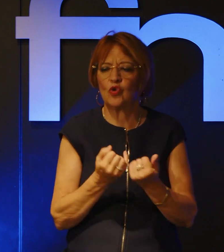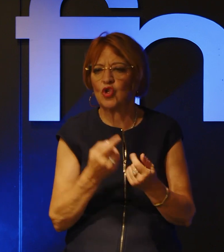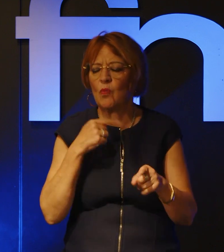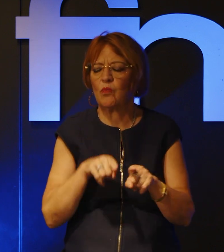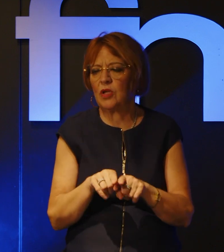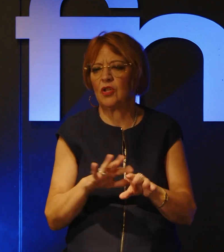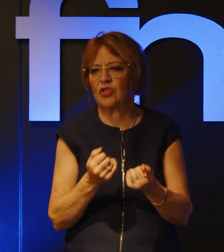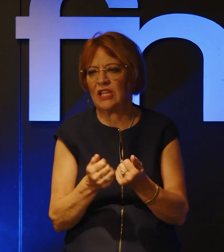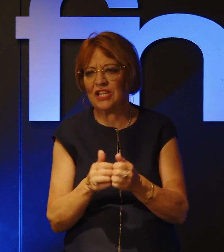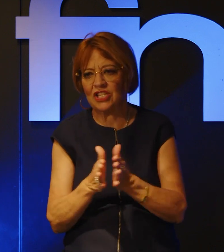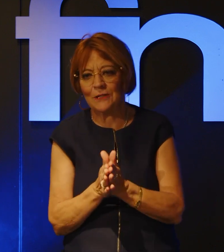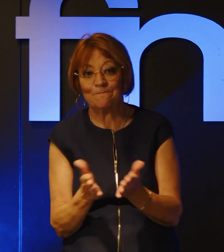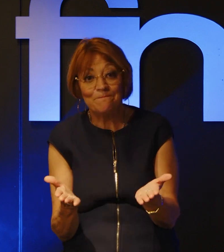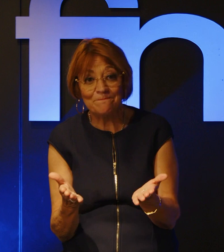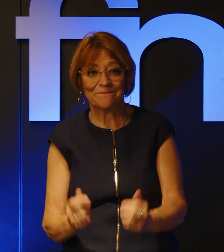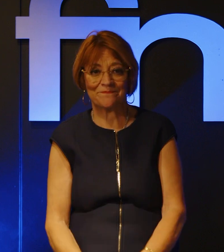sociedade em geral